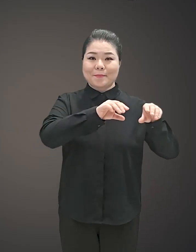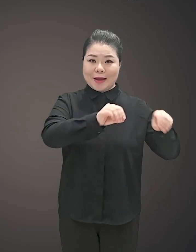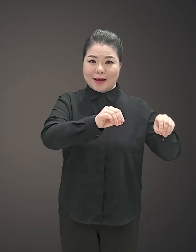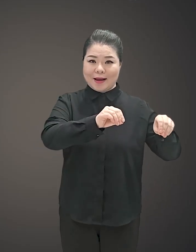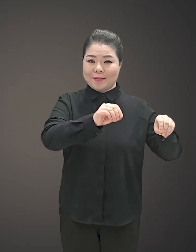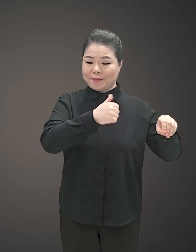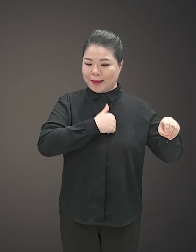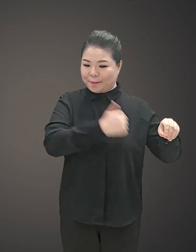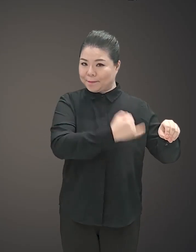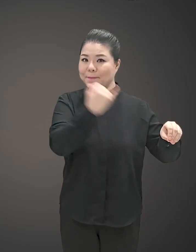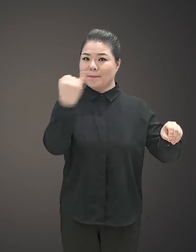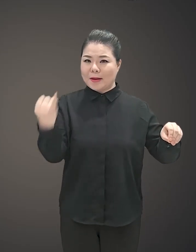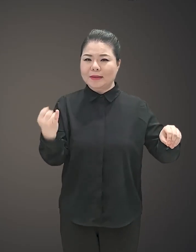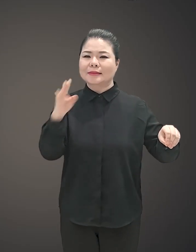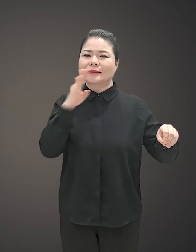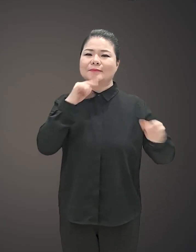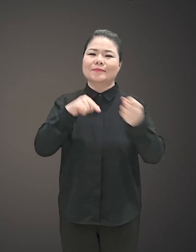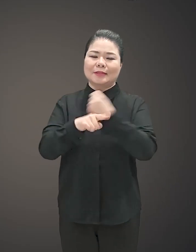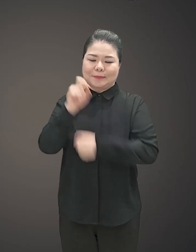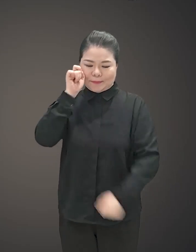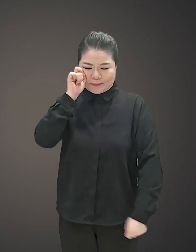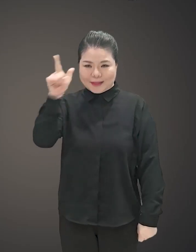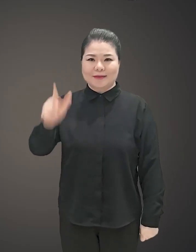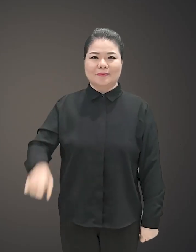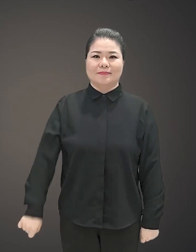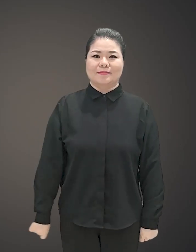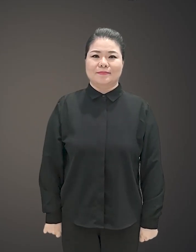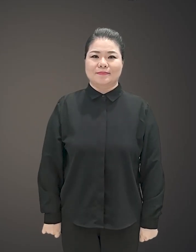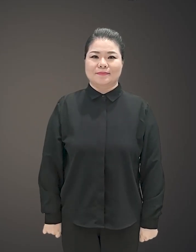일상을 멈추고 떠나야 했던 진짜 이유를 깨닫는다.